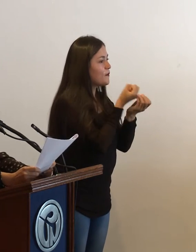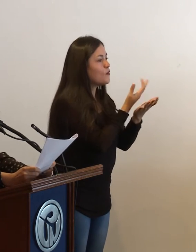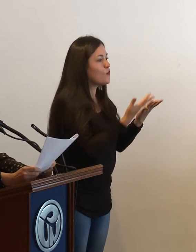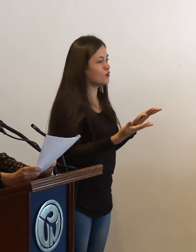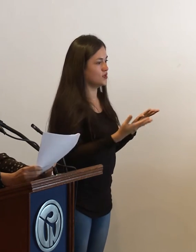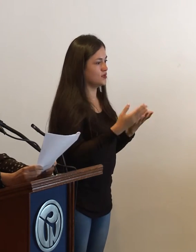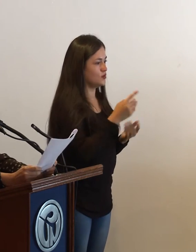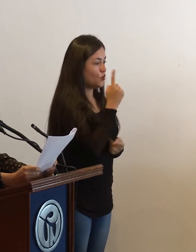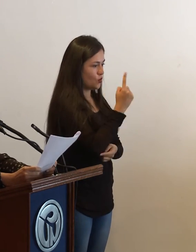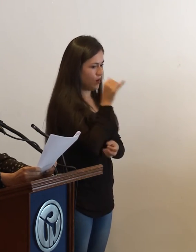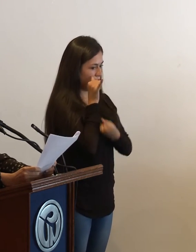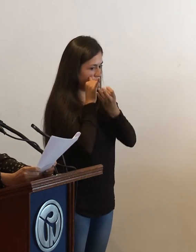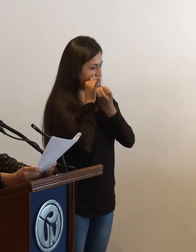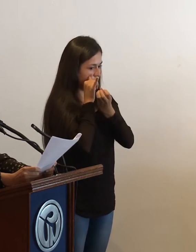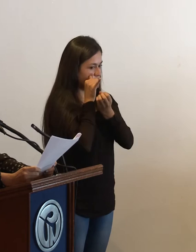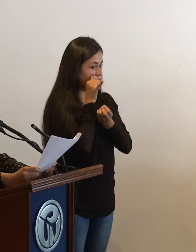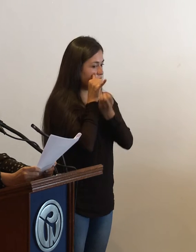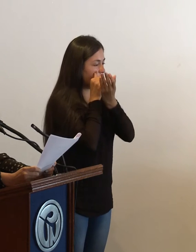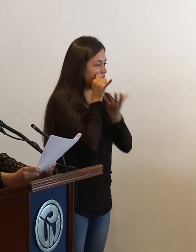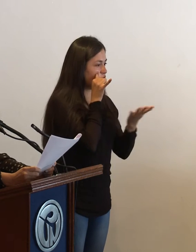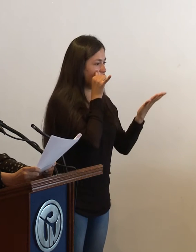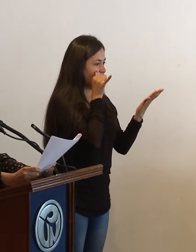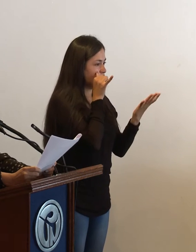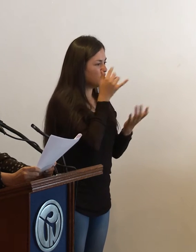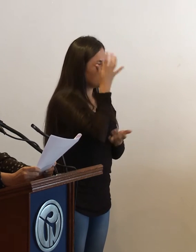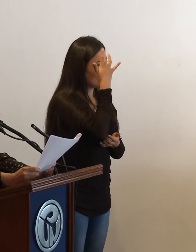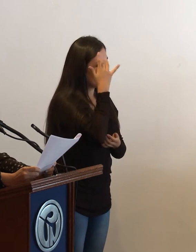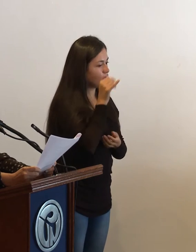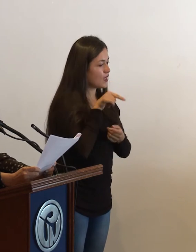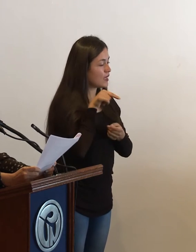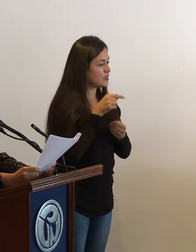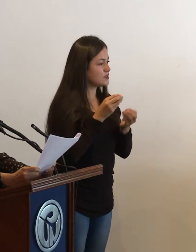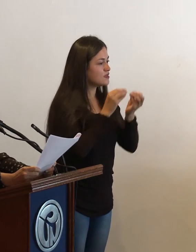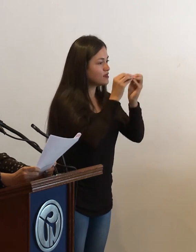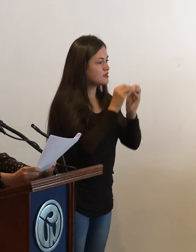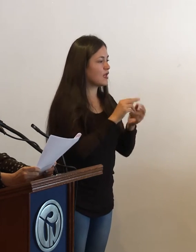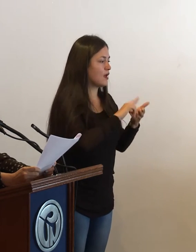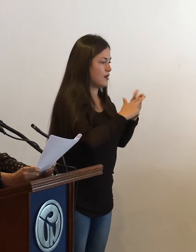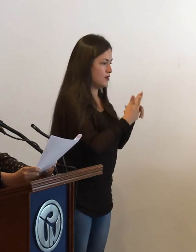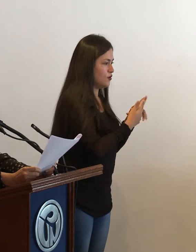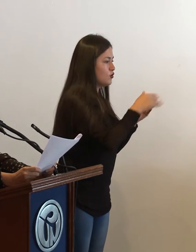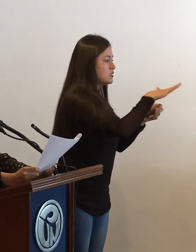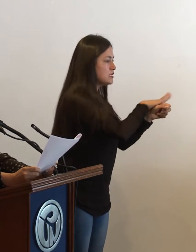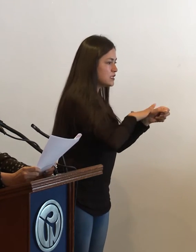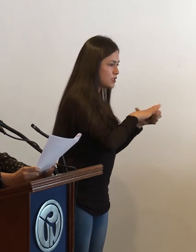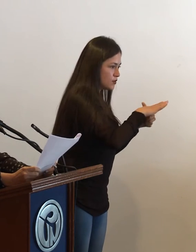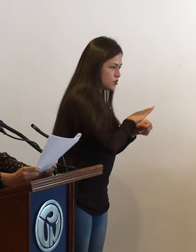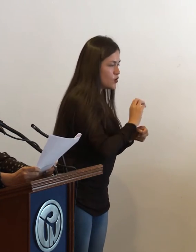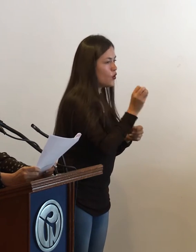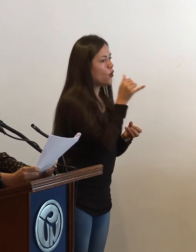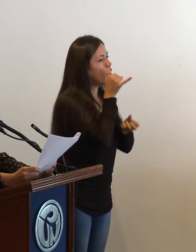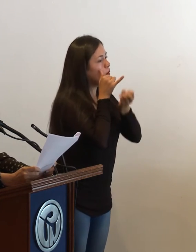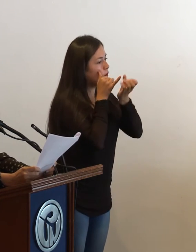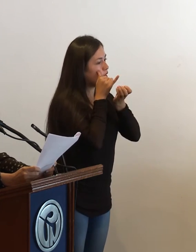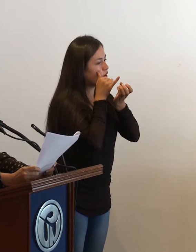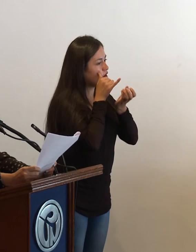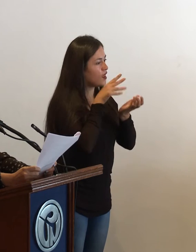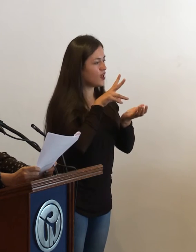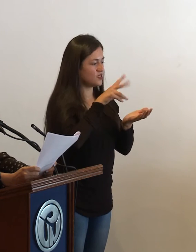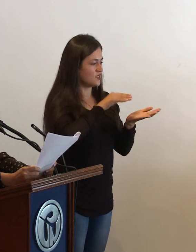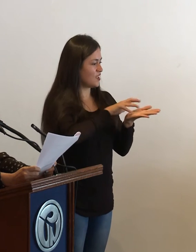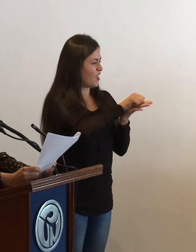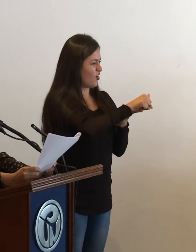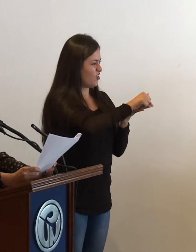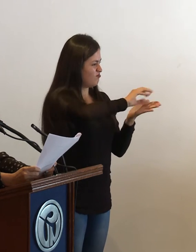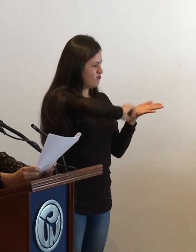conectar desde distintas perspectivas las pedagogías del acontecimiento, las pedagogías de coloniales,